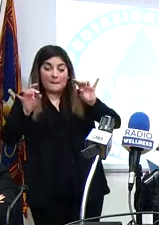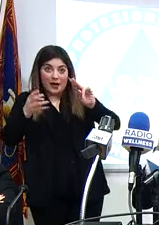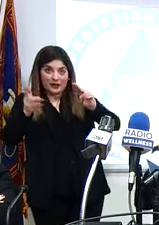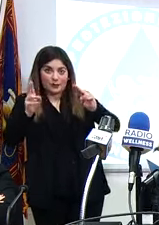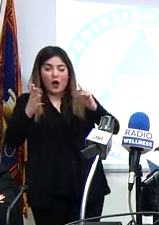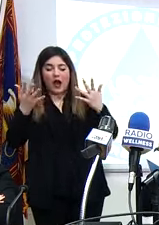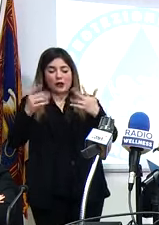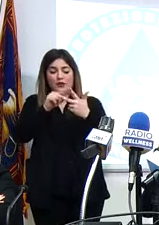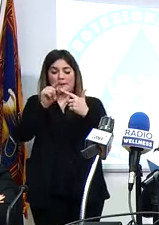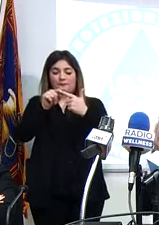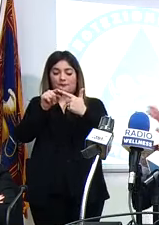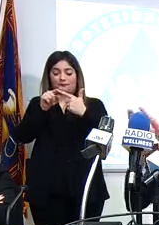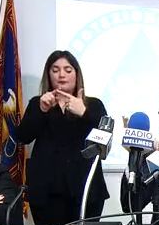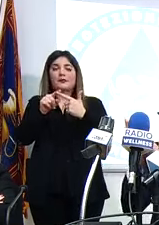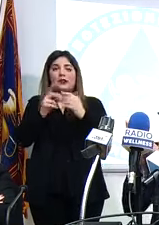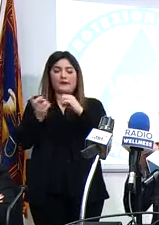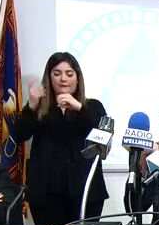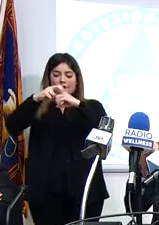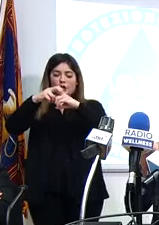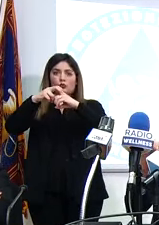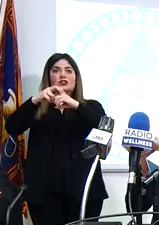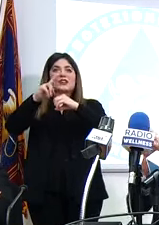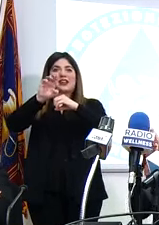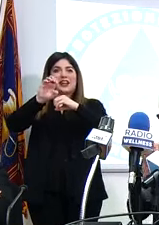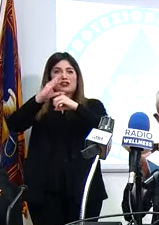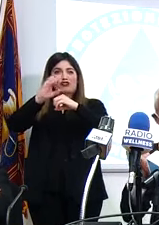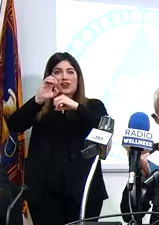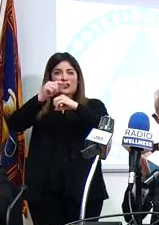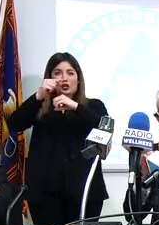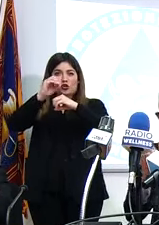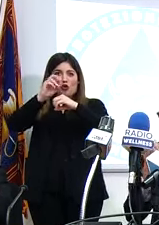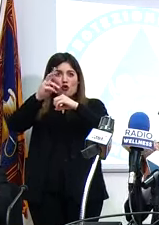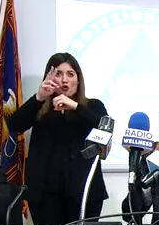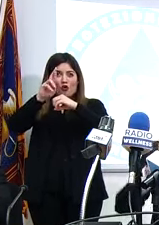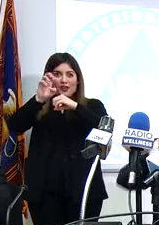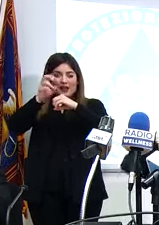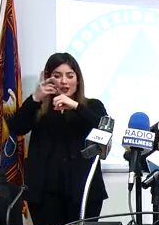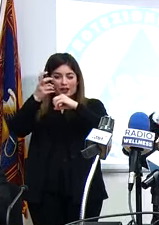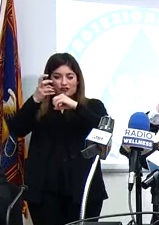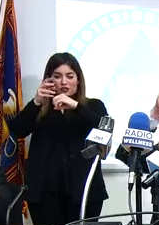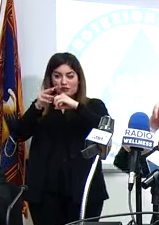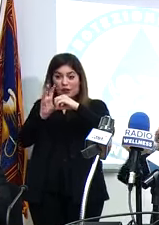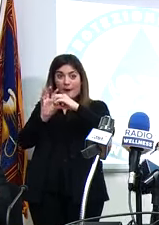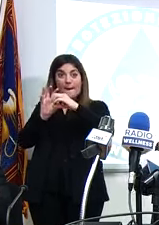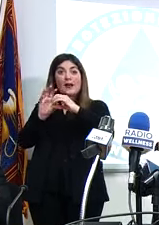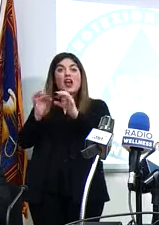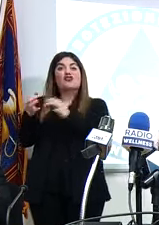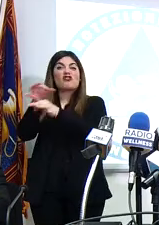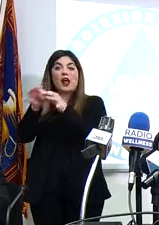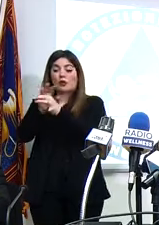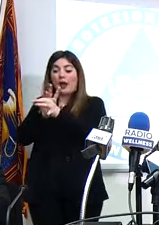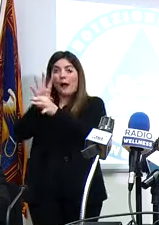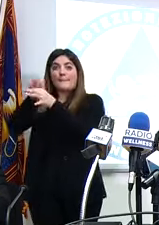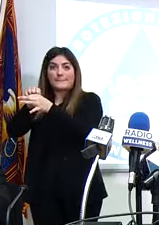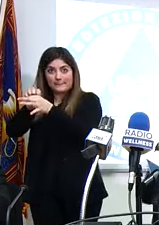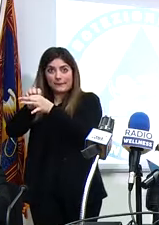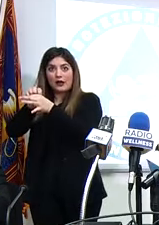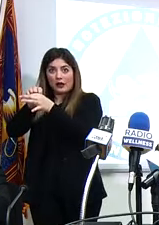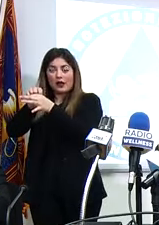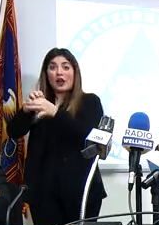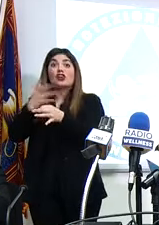il recettore, attaccarsi alla cellula, e dopo però per penetrare come fa? Questi sono virus che hanno un involucro che